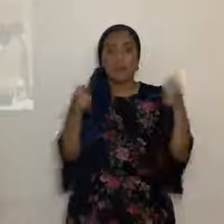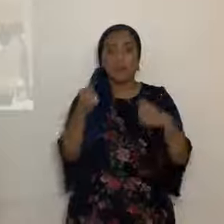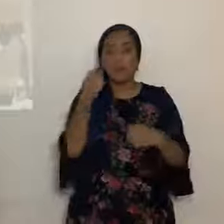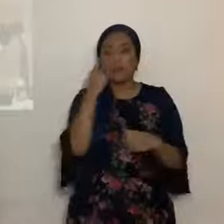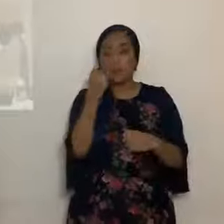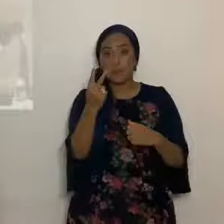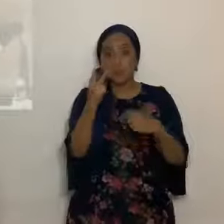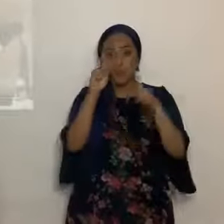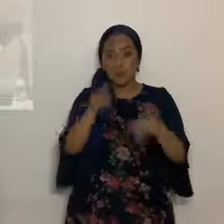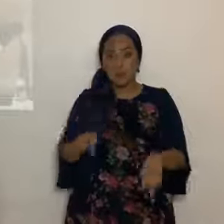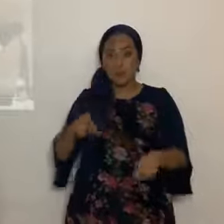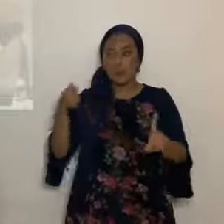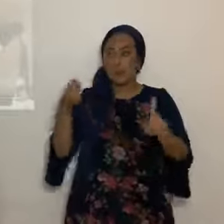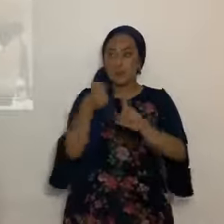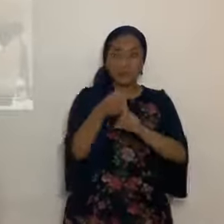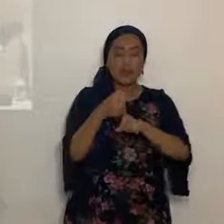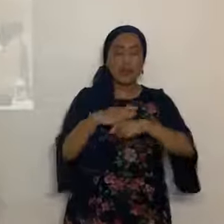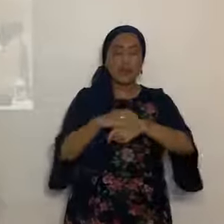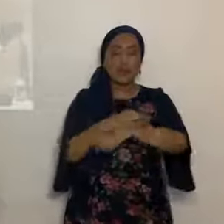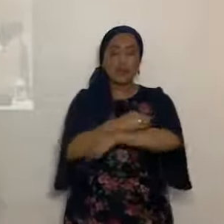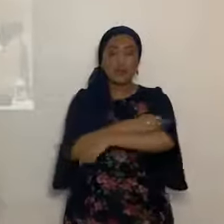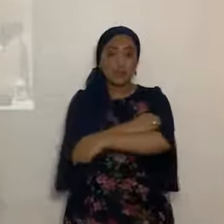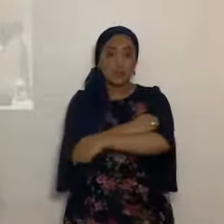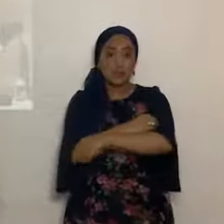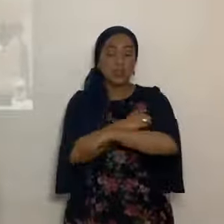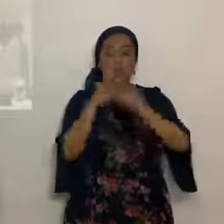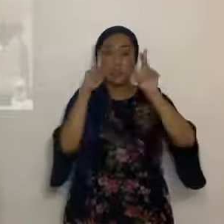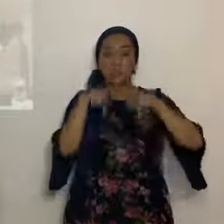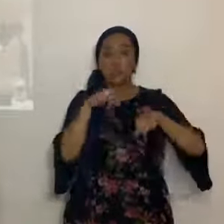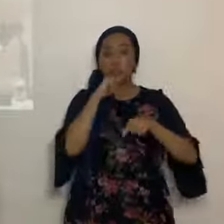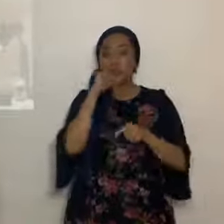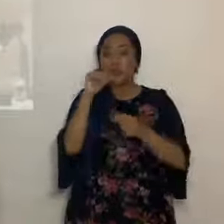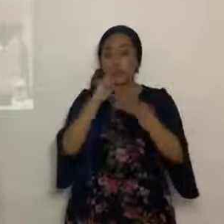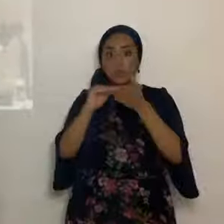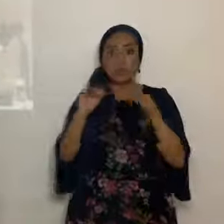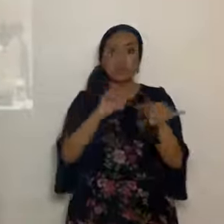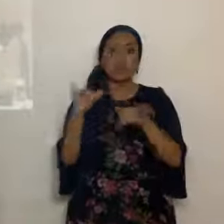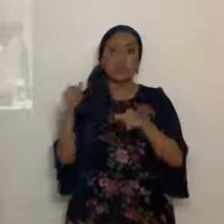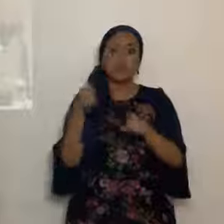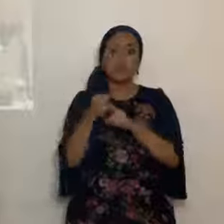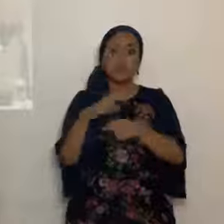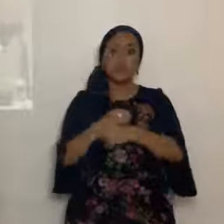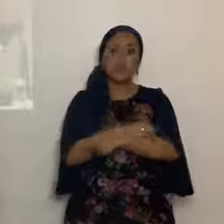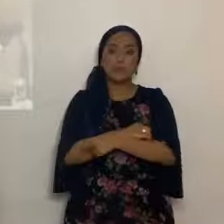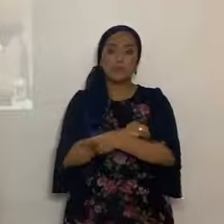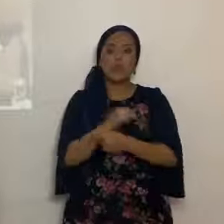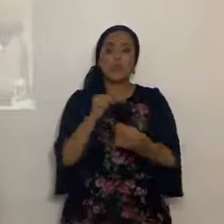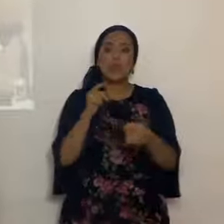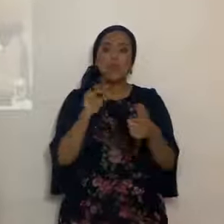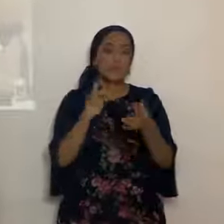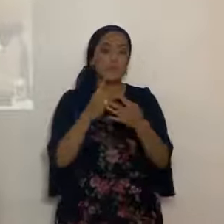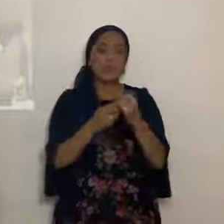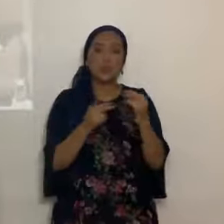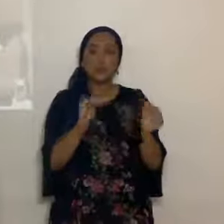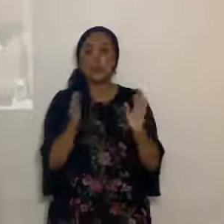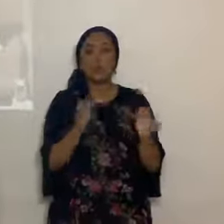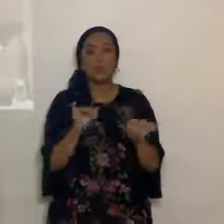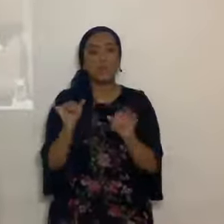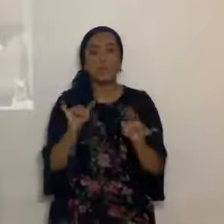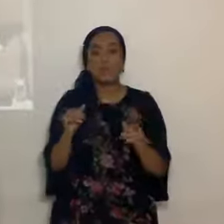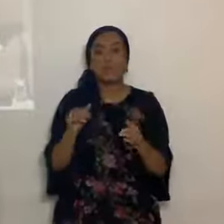persona le viene, no sé, un cáncer, y a la persona que no perdonó, también un cáncer. Eso va paralelo. Repito,